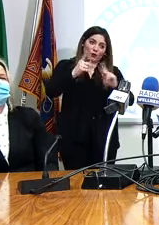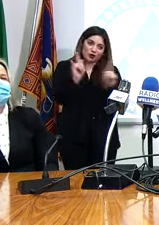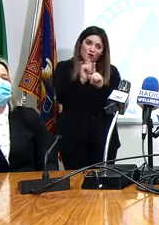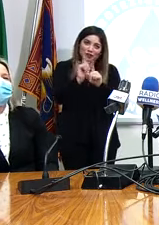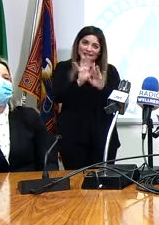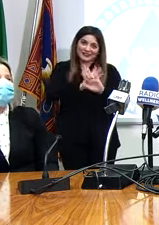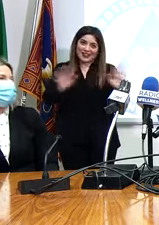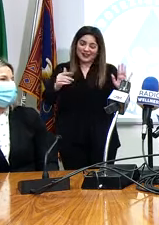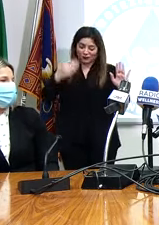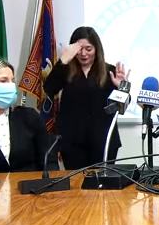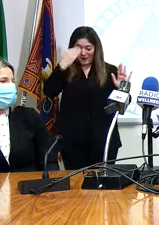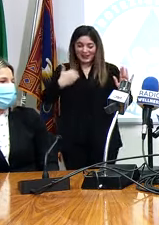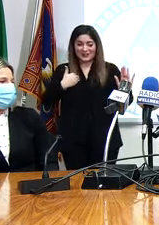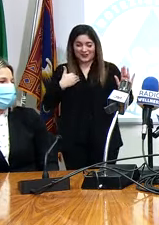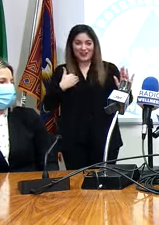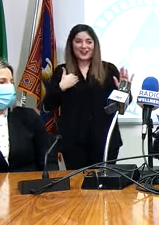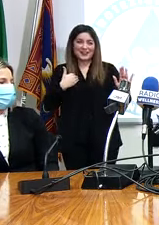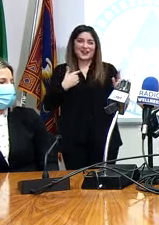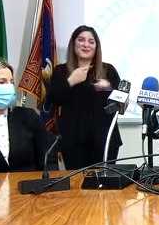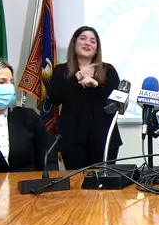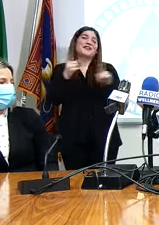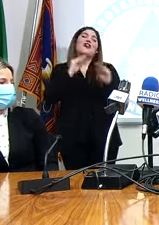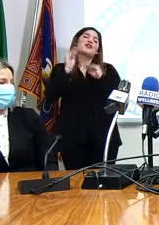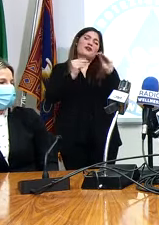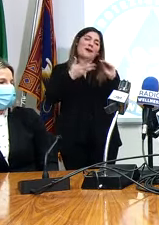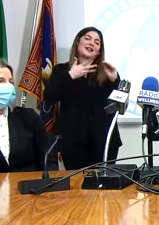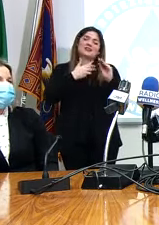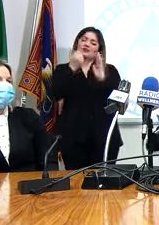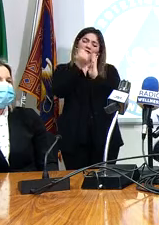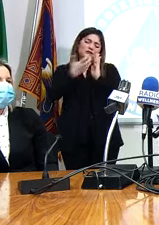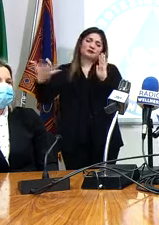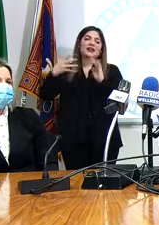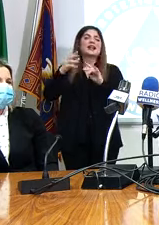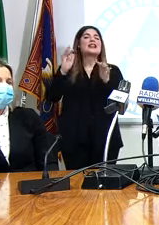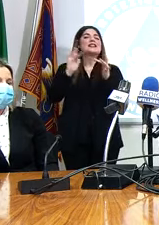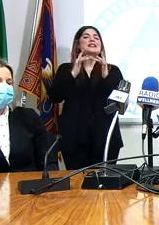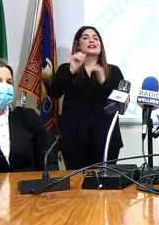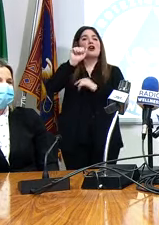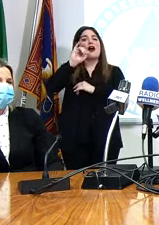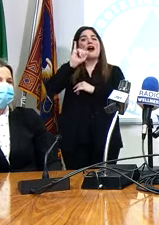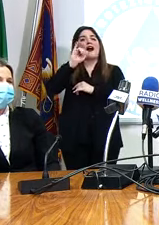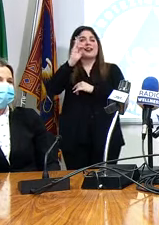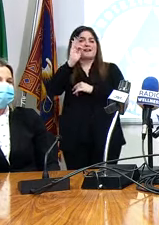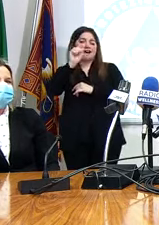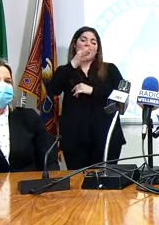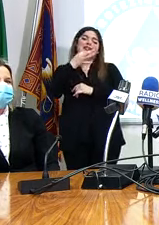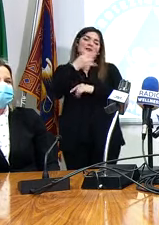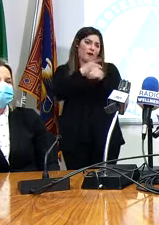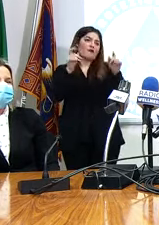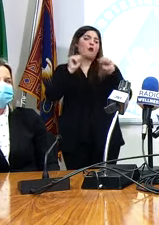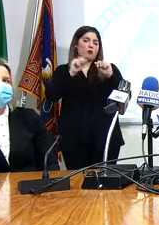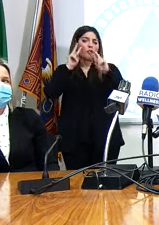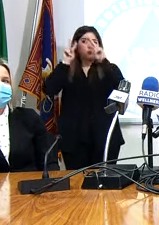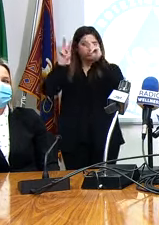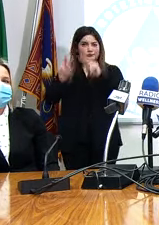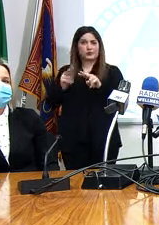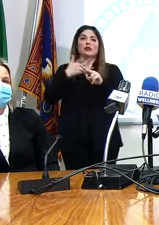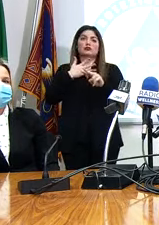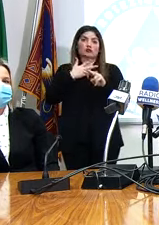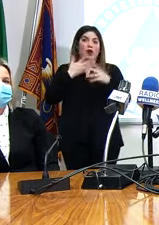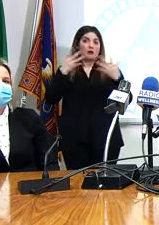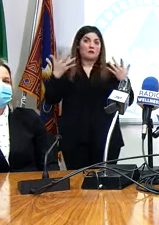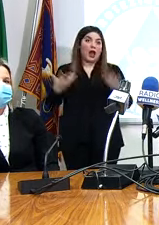magari le trovate anche nel sito dell'AIFA, stanno crescendo di giorno in giorno, saranno una cinquantina, quando le